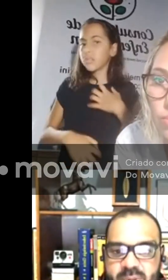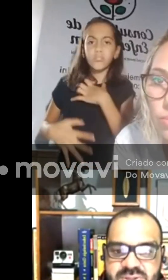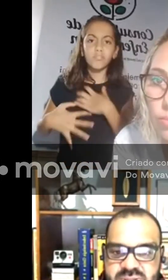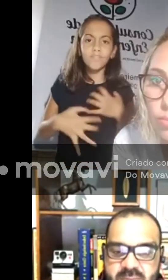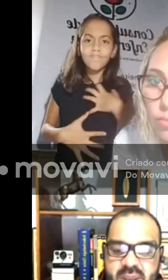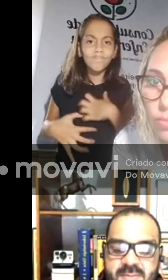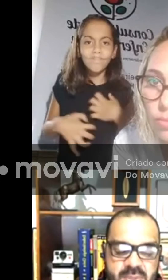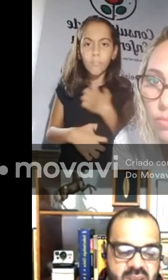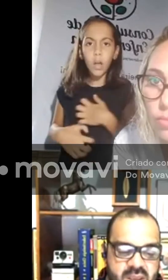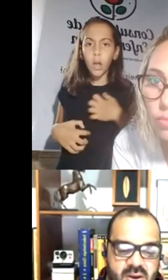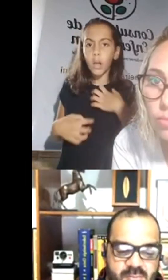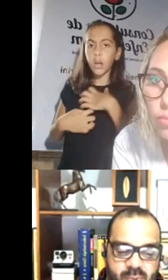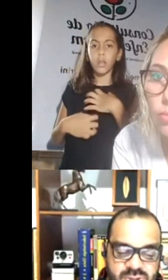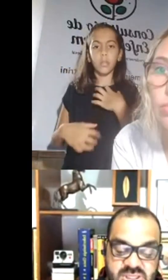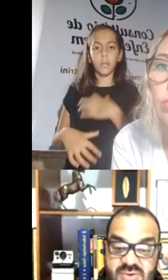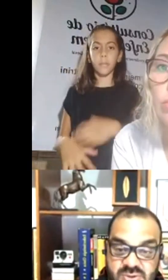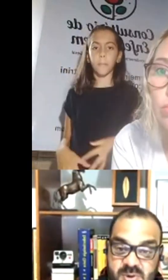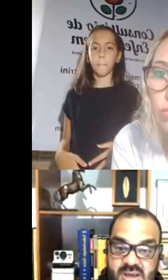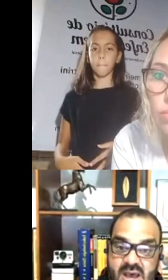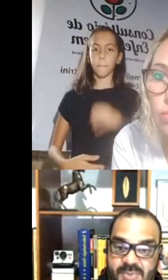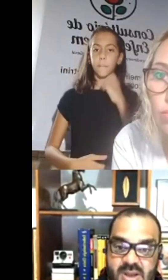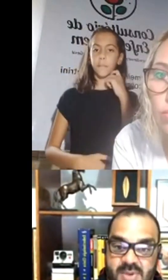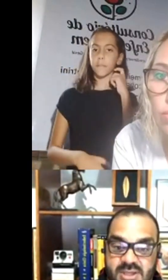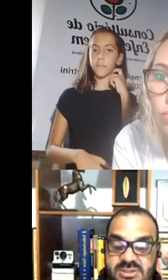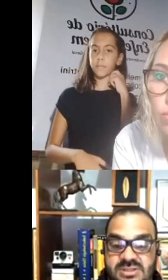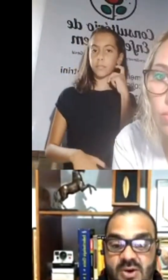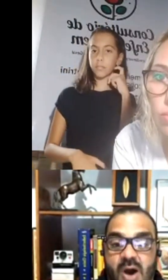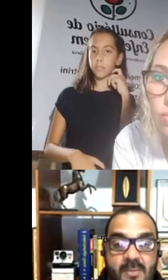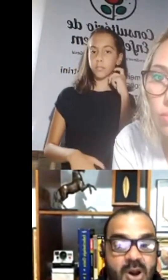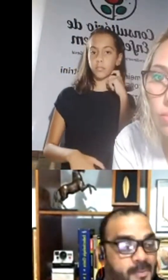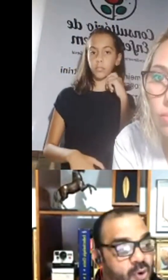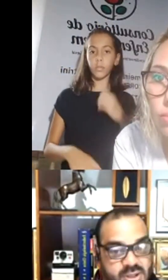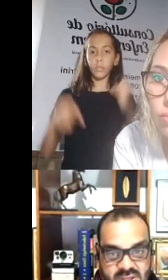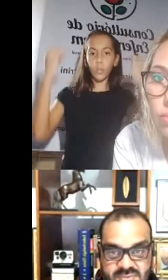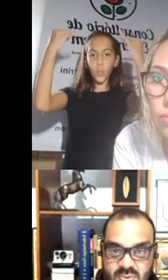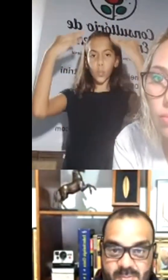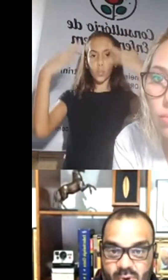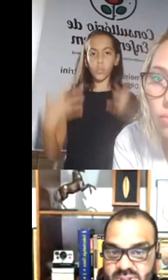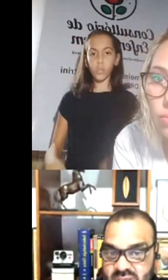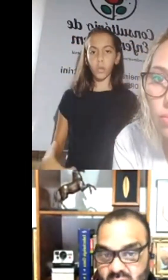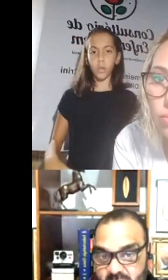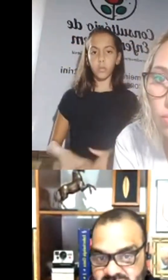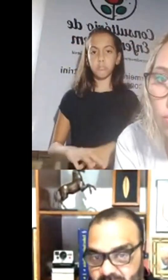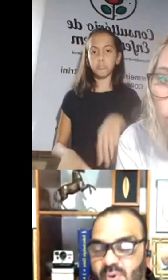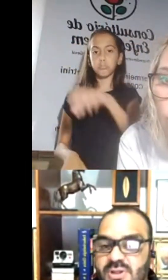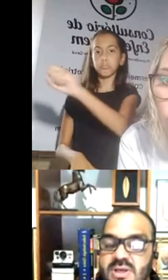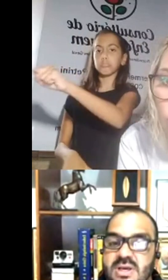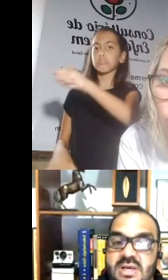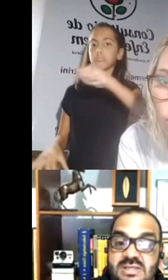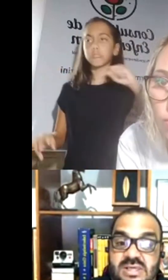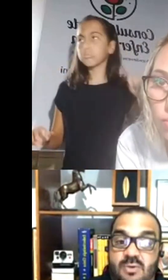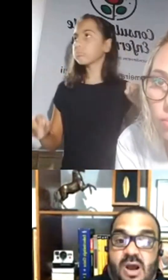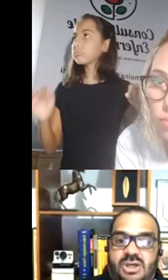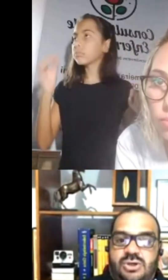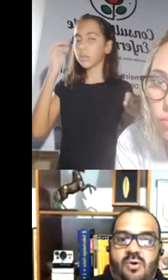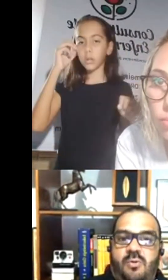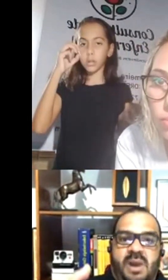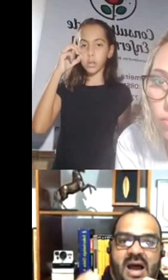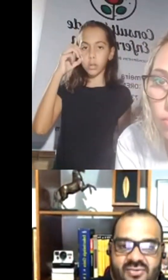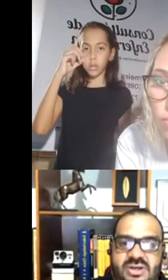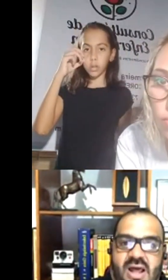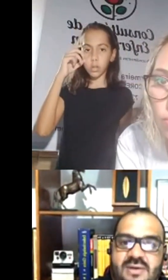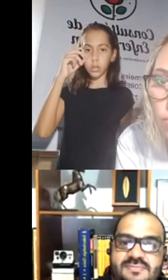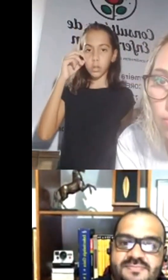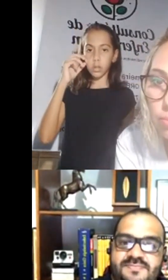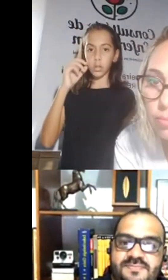aumentam o peso também. Ou seja, eu vou explicar rapidamente. Se eu abro a porta, tem uma porta aqui, eu abro essa porta, sai um cachorro